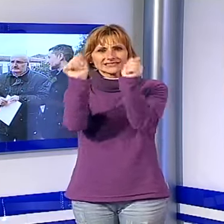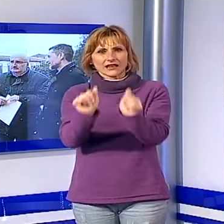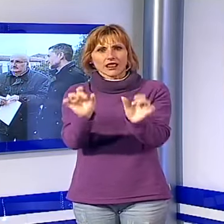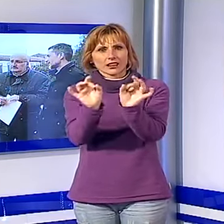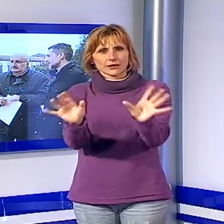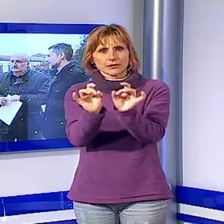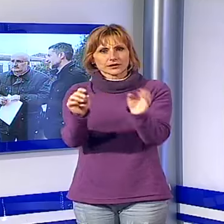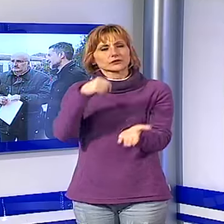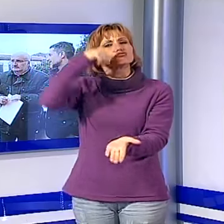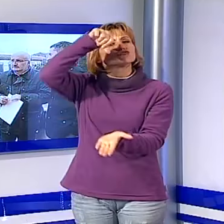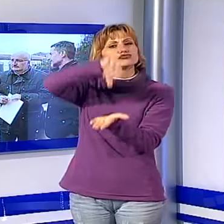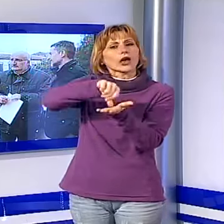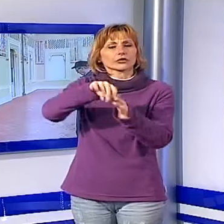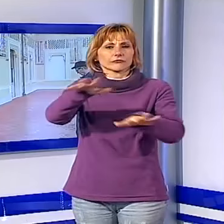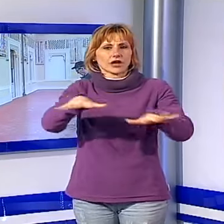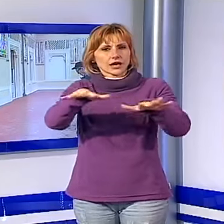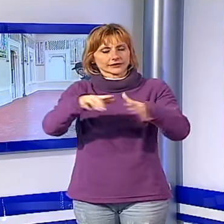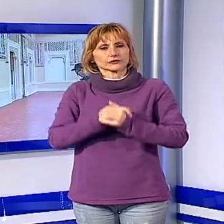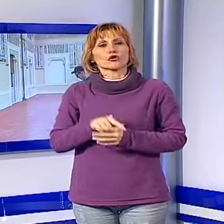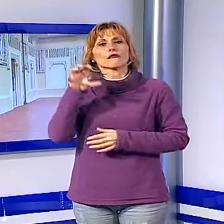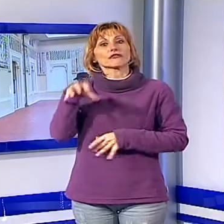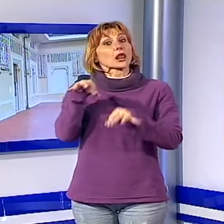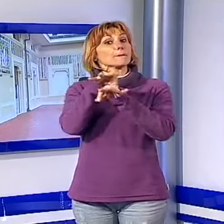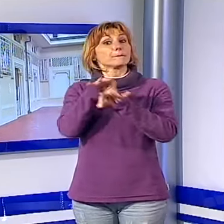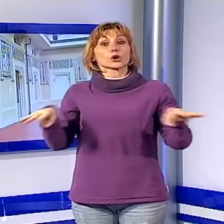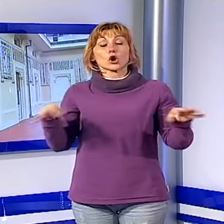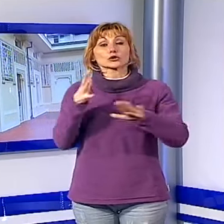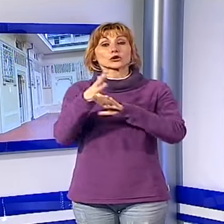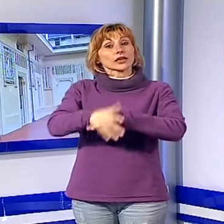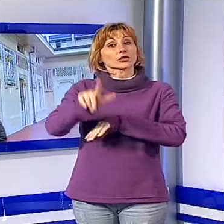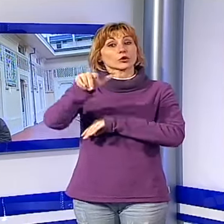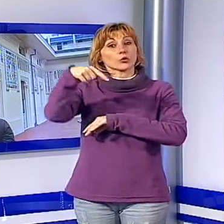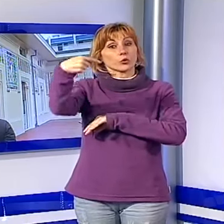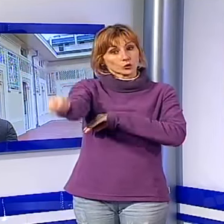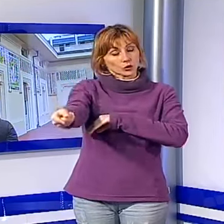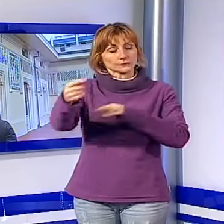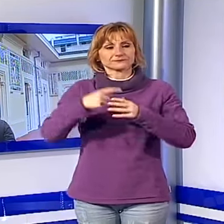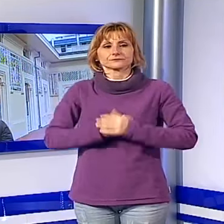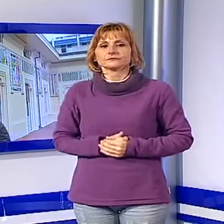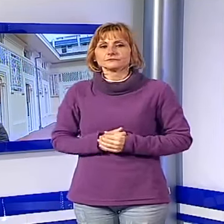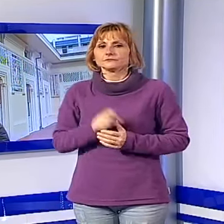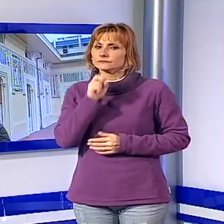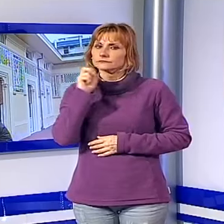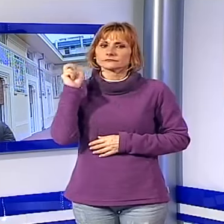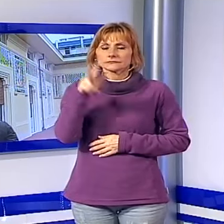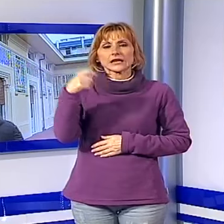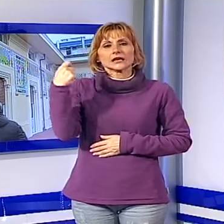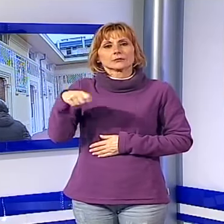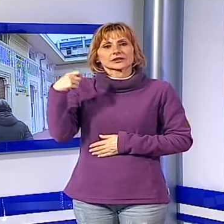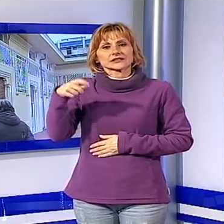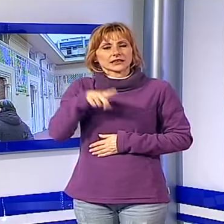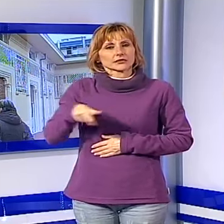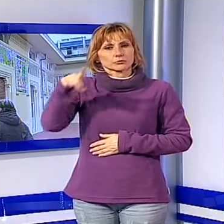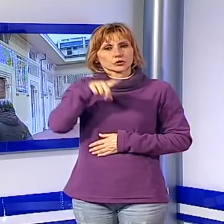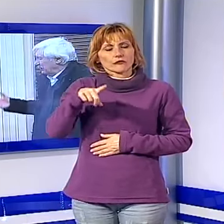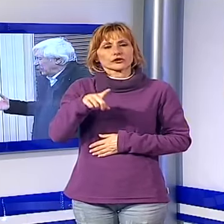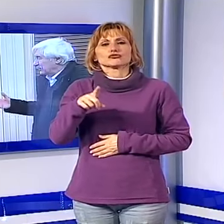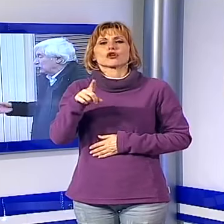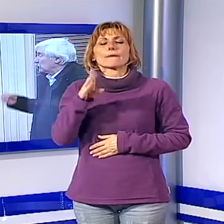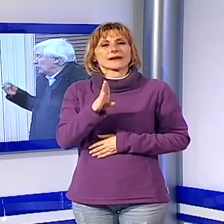mezzo di Viareggio e la villa sarà finalmente pronta entro il luglio di quest'anno. Lo ha annunciato il presidente della provincia Stefano